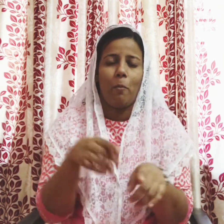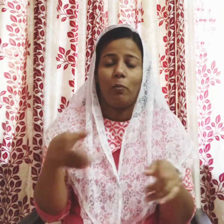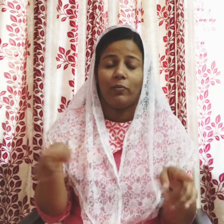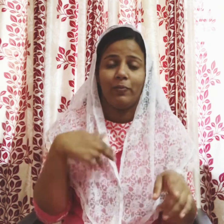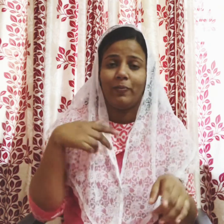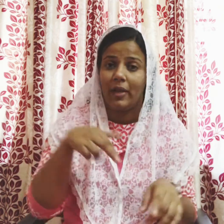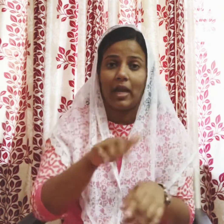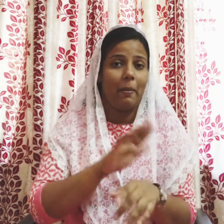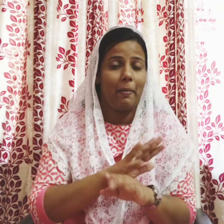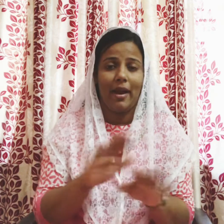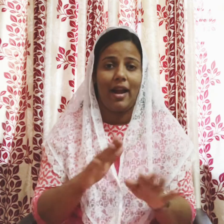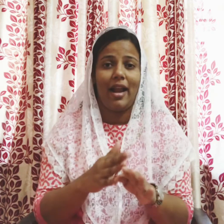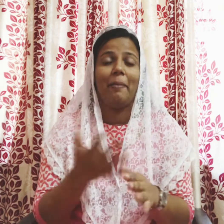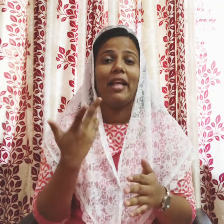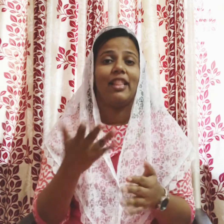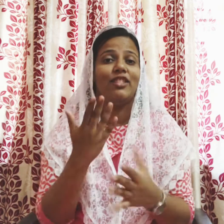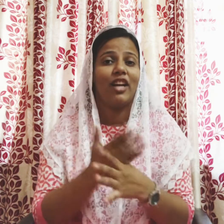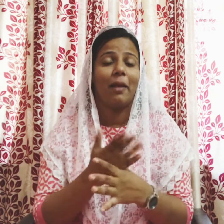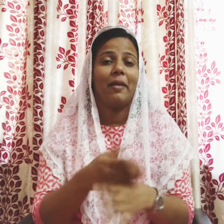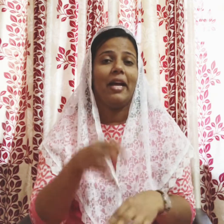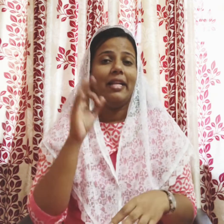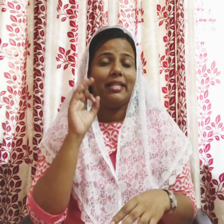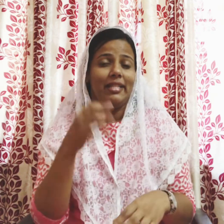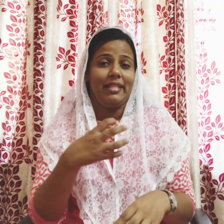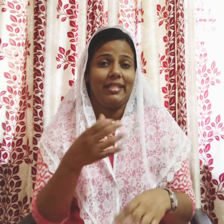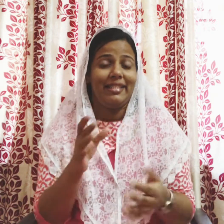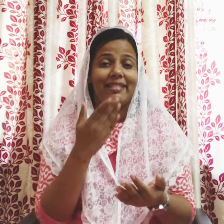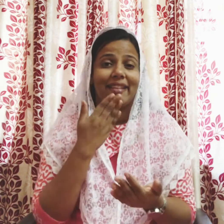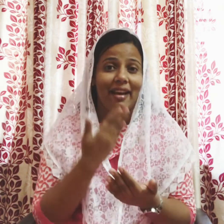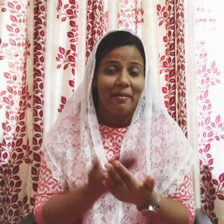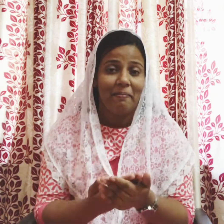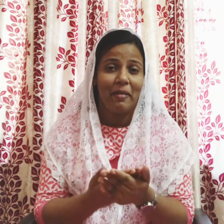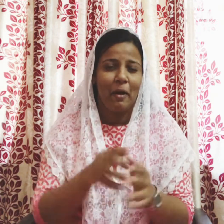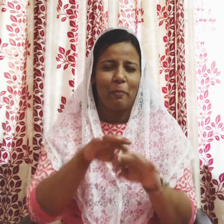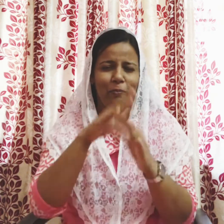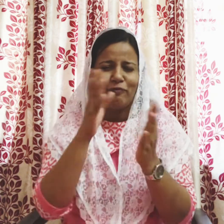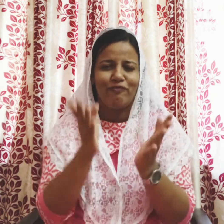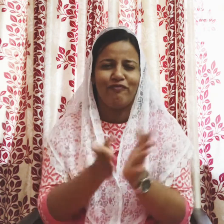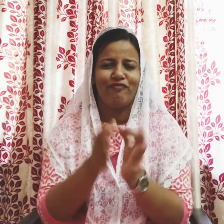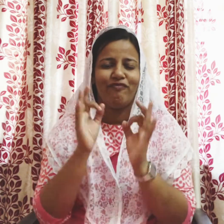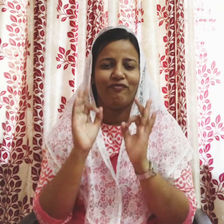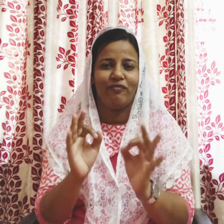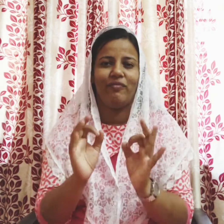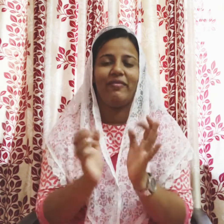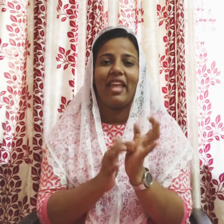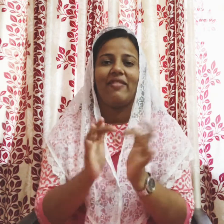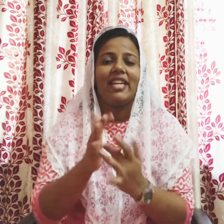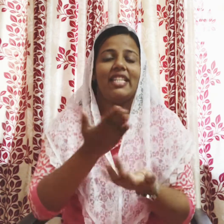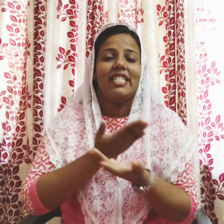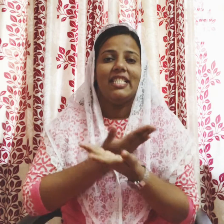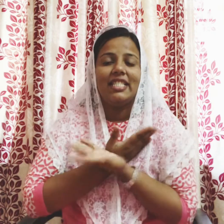അനുരൂപരാകാതെ നന്മയും പ്രസാദവും പൂർണ്ണതയുമുള്ള ദൈവഹിതം ഇന്നതെന്ന്